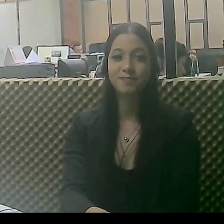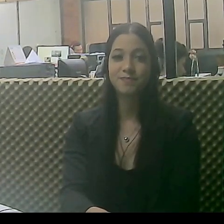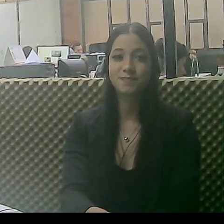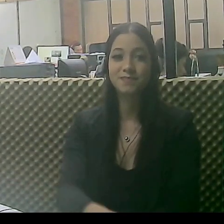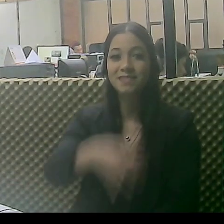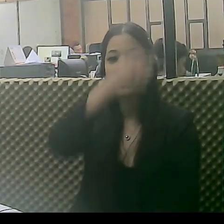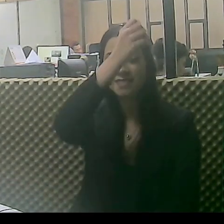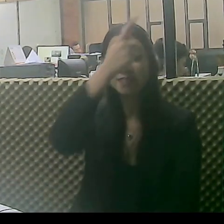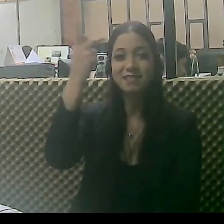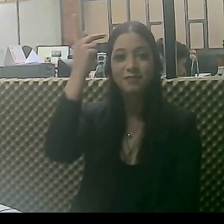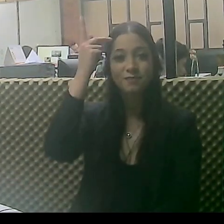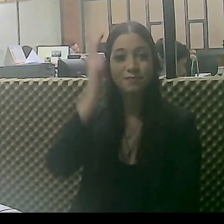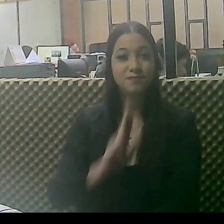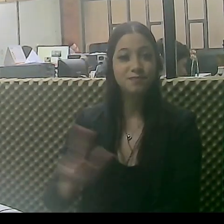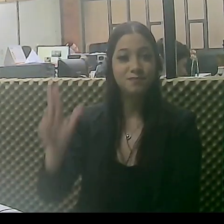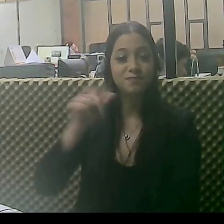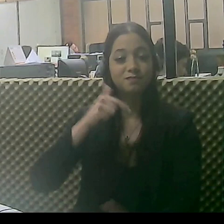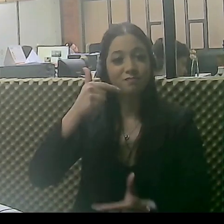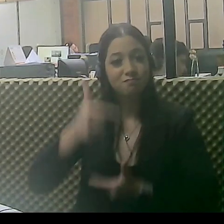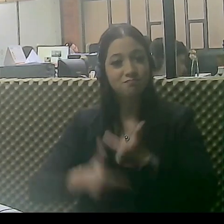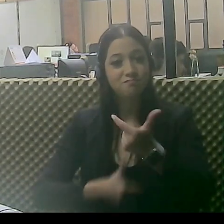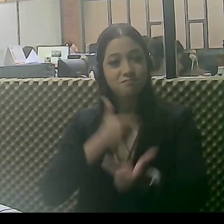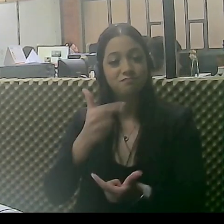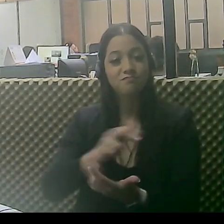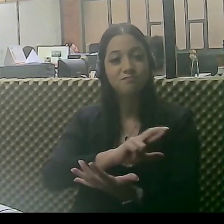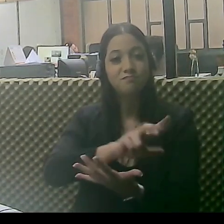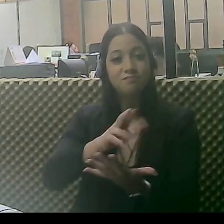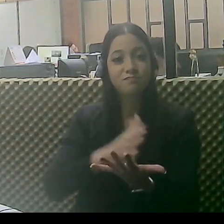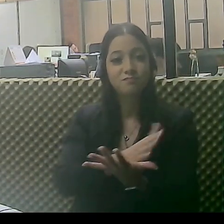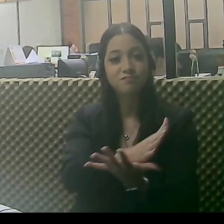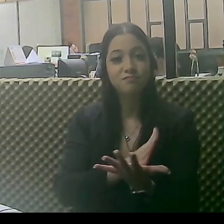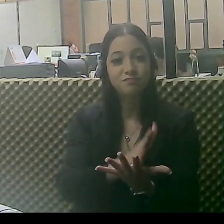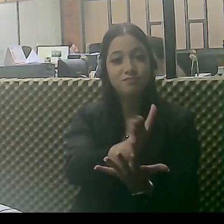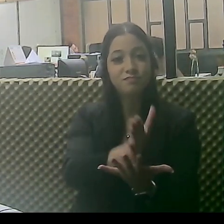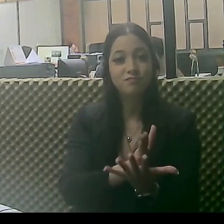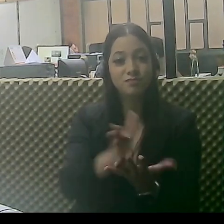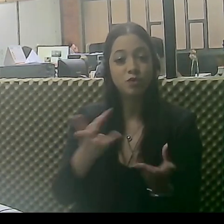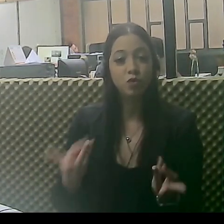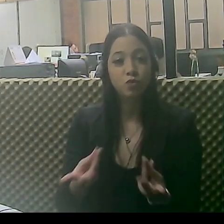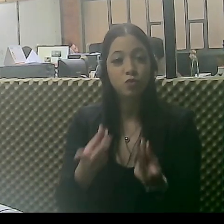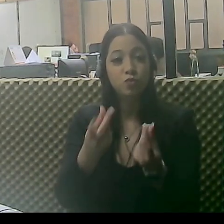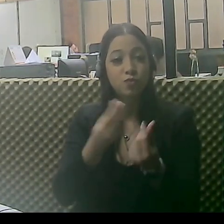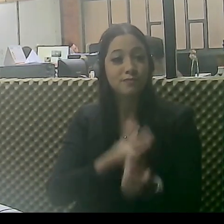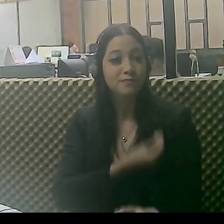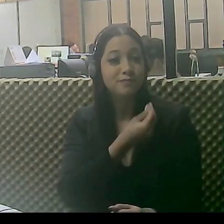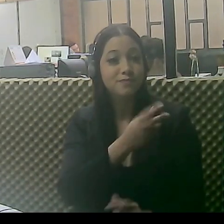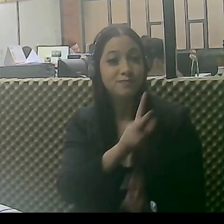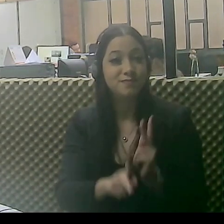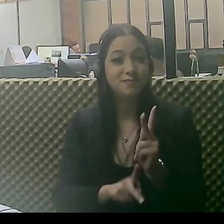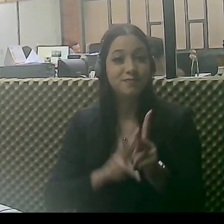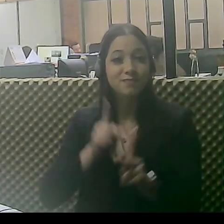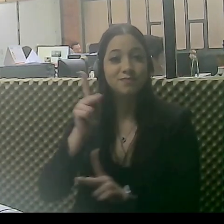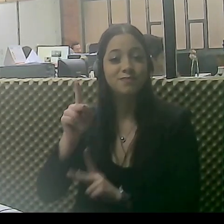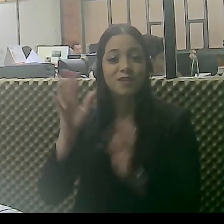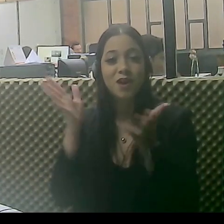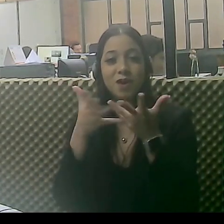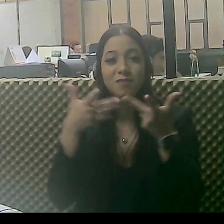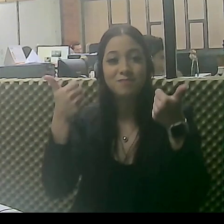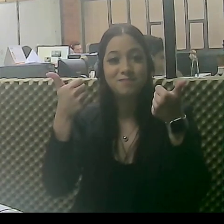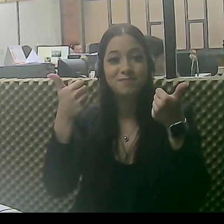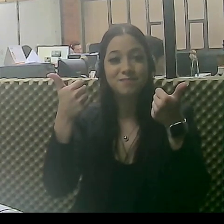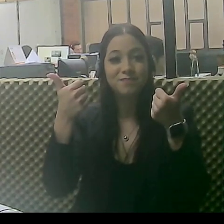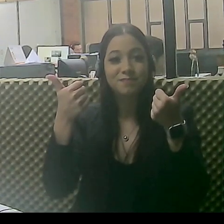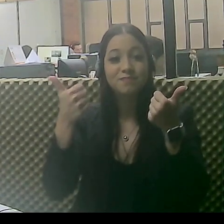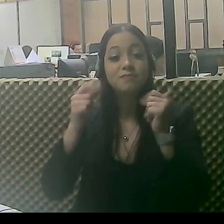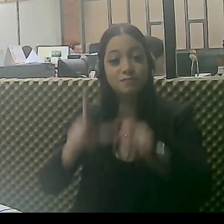A Prefeitura de Uberlândia segue trabalhando em diversas frentes para que a qualidade de vida da população seja cada vez melhor.